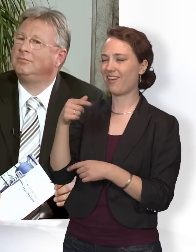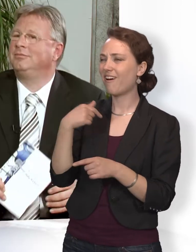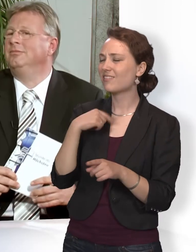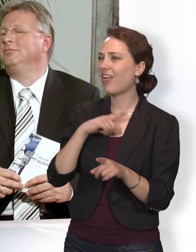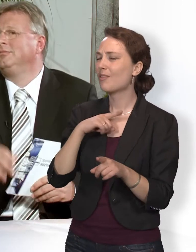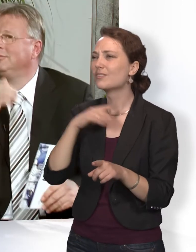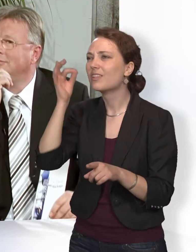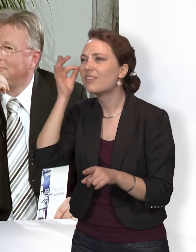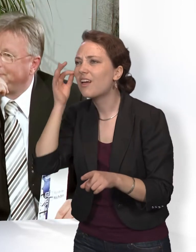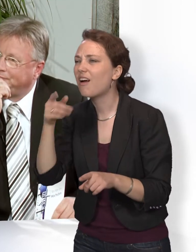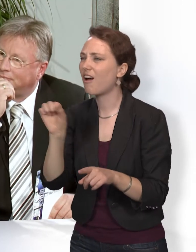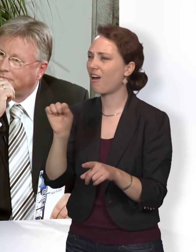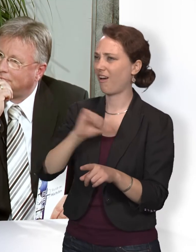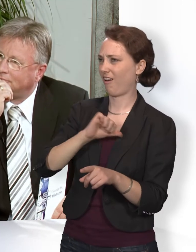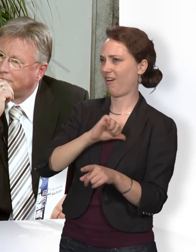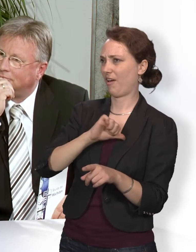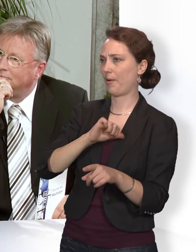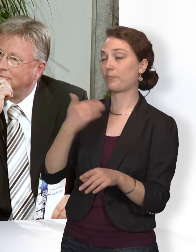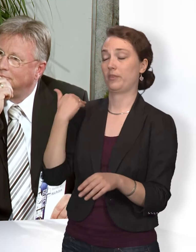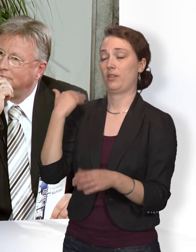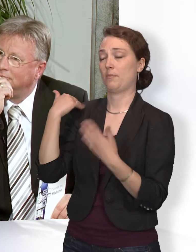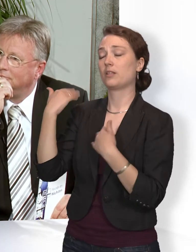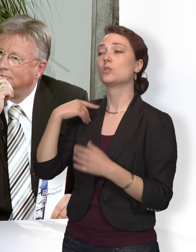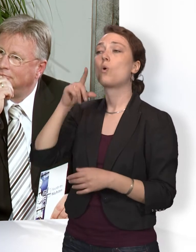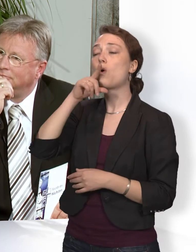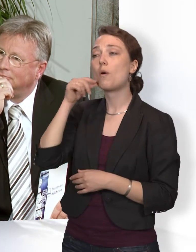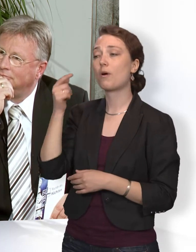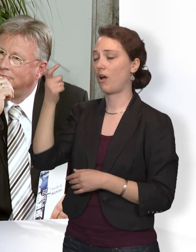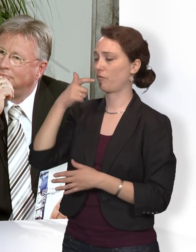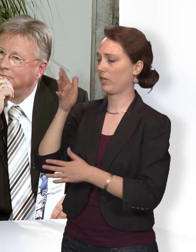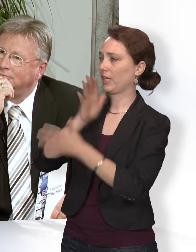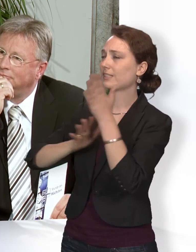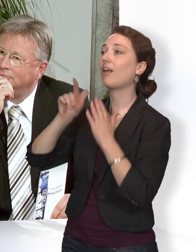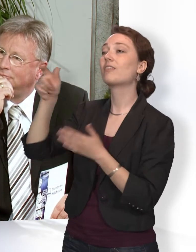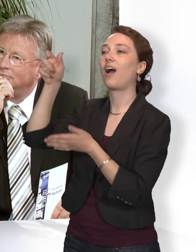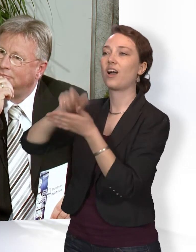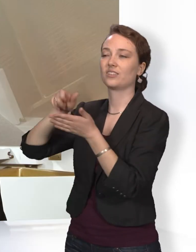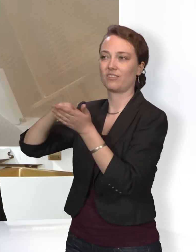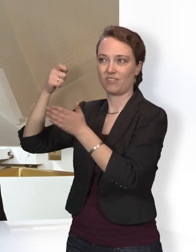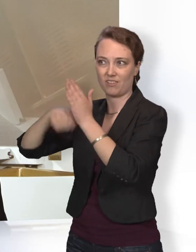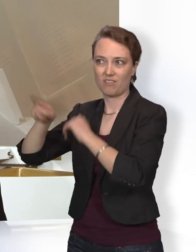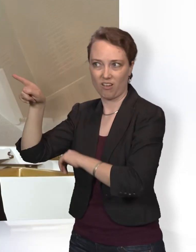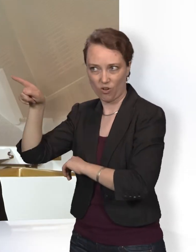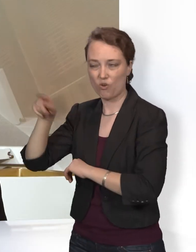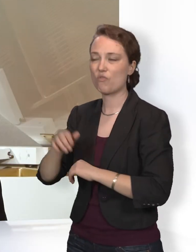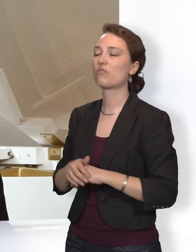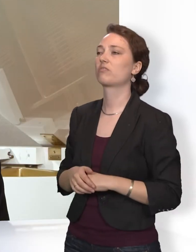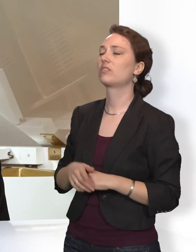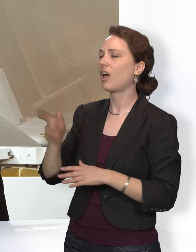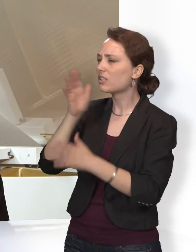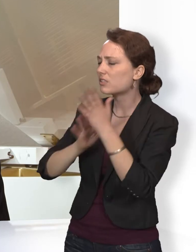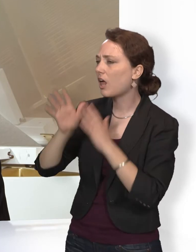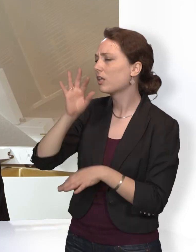macht. Als mein Großvater mir erzählte, wie er in Aktien investiert hat und wie das ist,